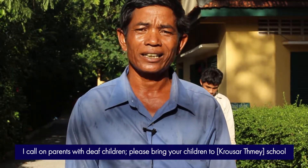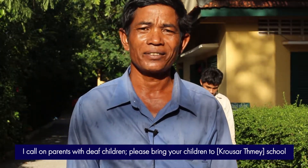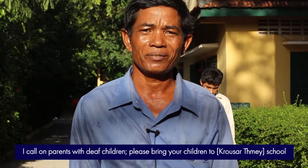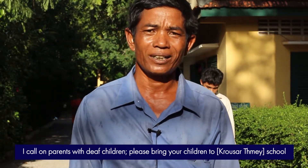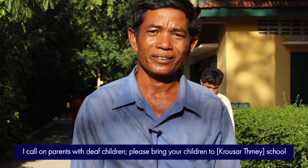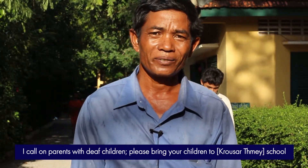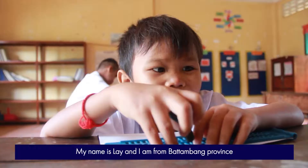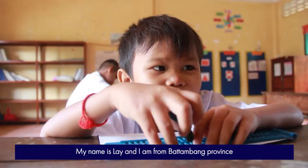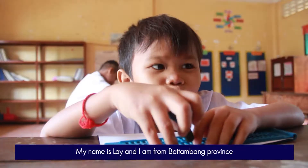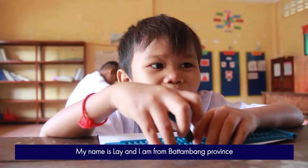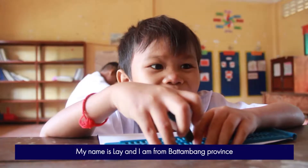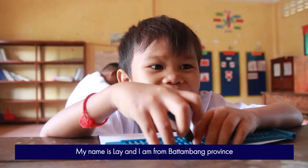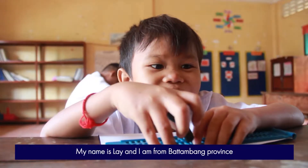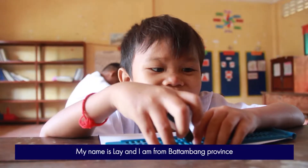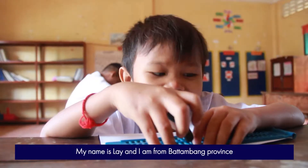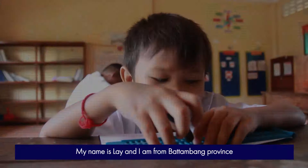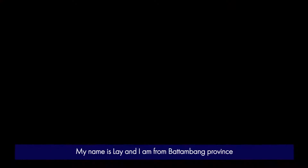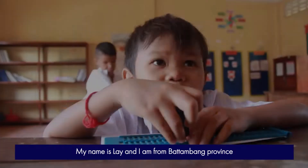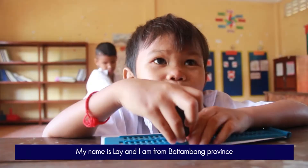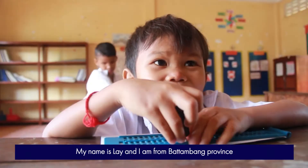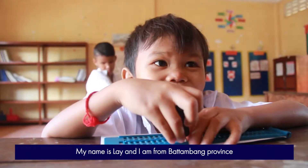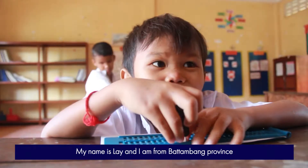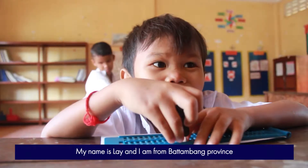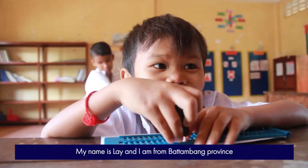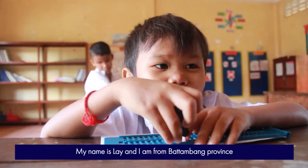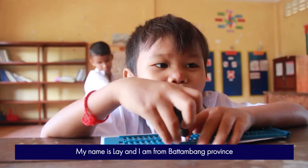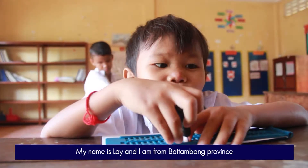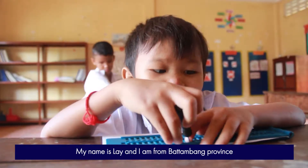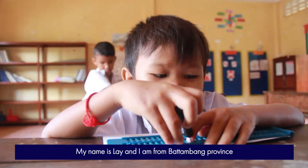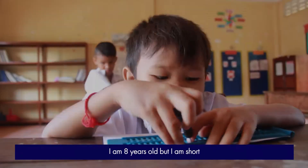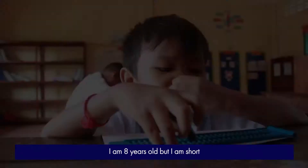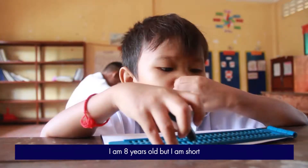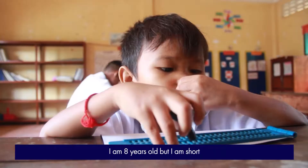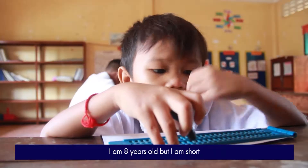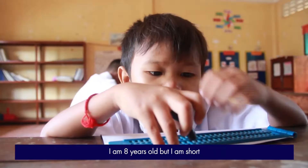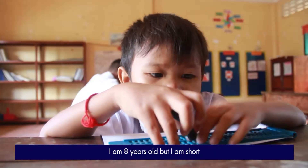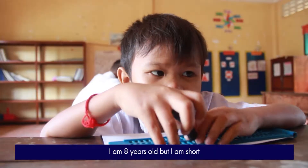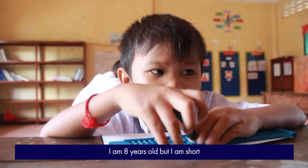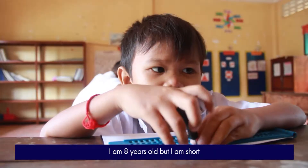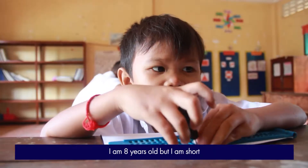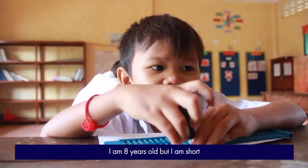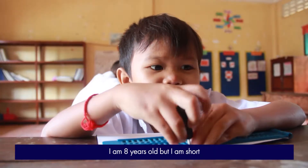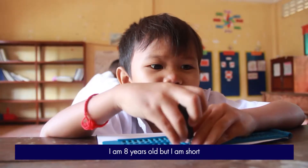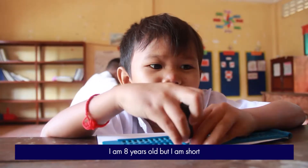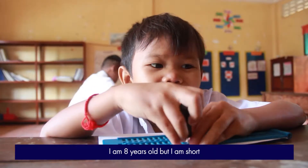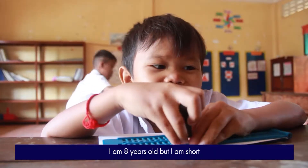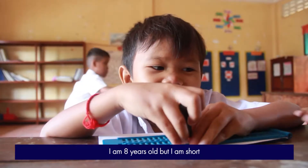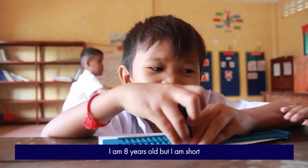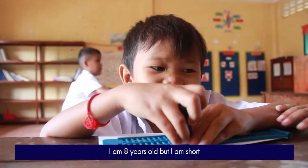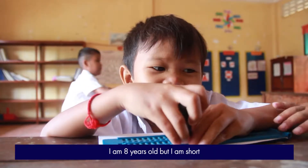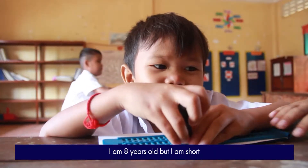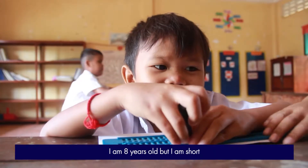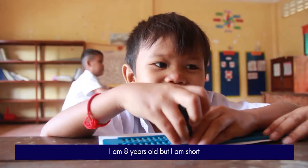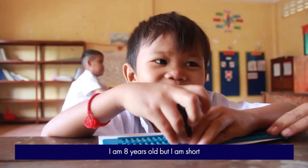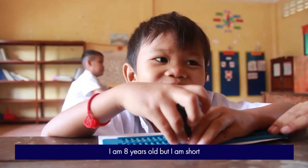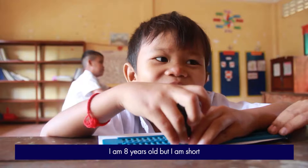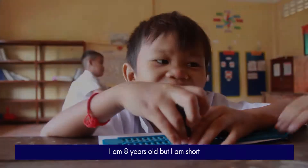បា ទបាទមូលៃខ្ញុំបាទនៅបាត់នៅបង អាយុ 3ឆ្នាំតែខ្ញុំទី